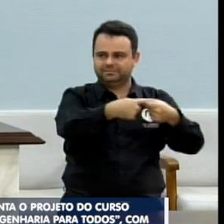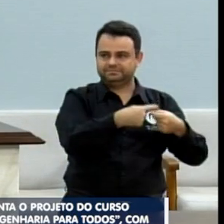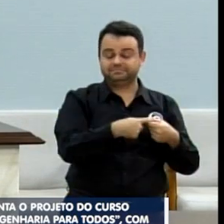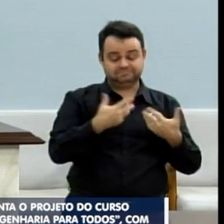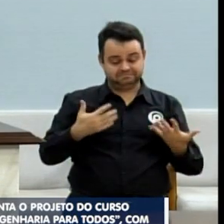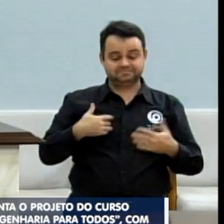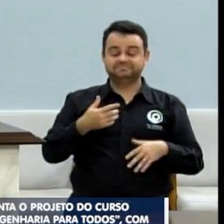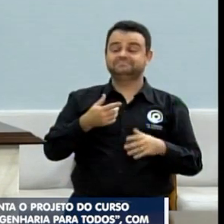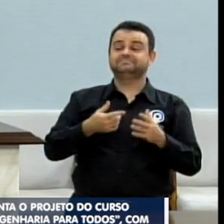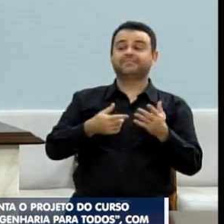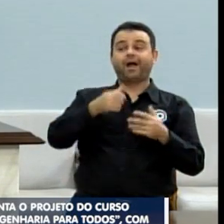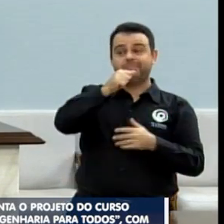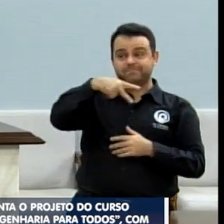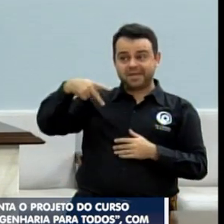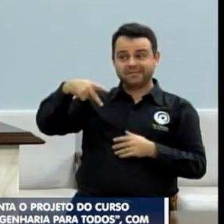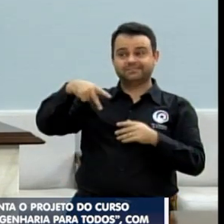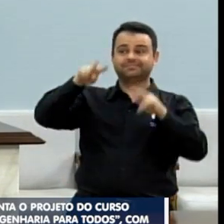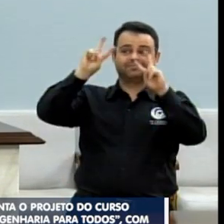Todos busca